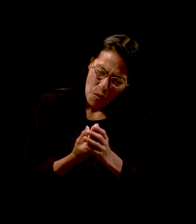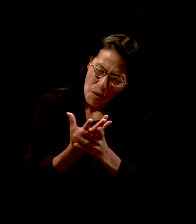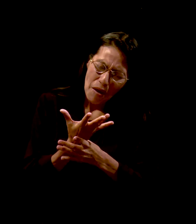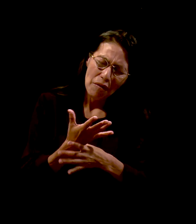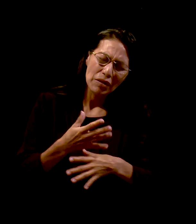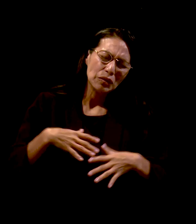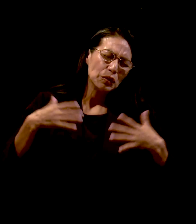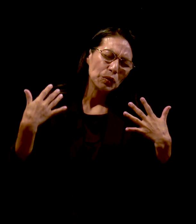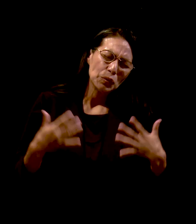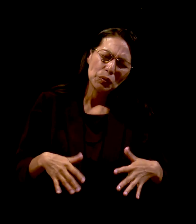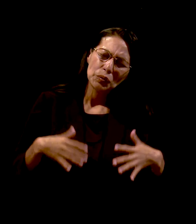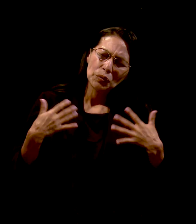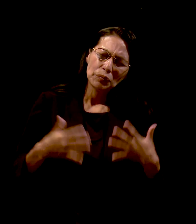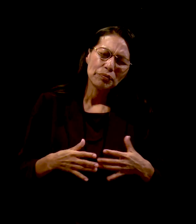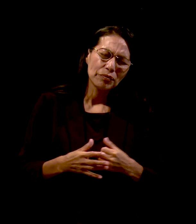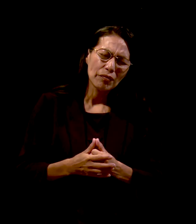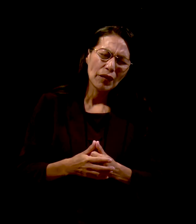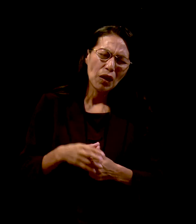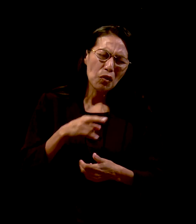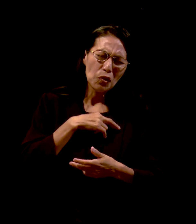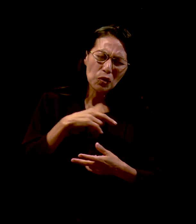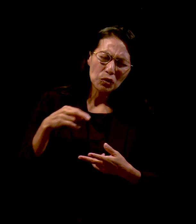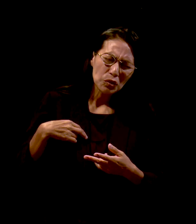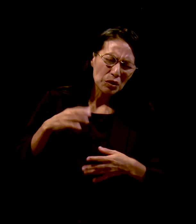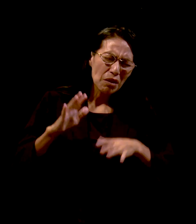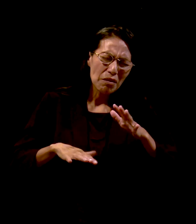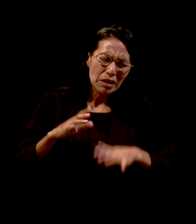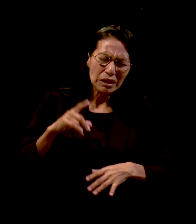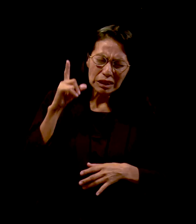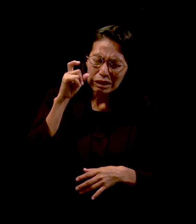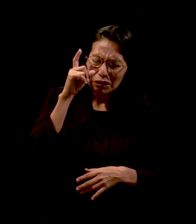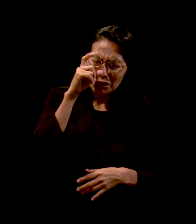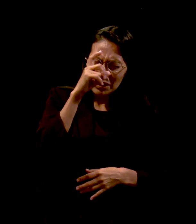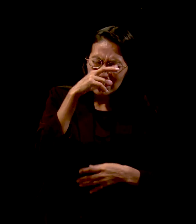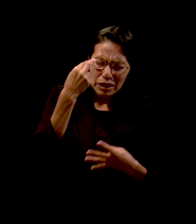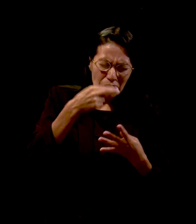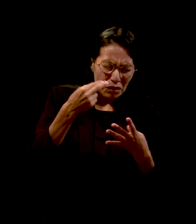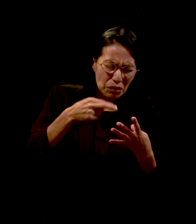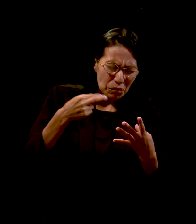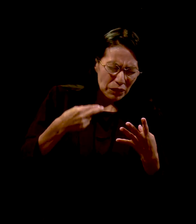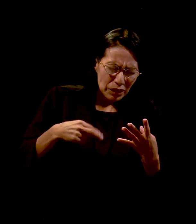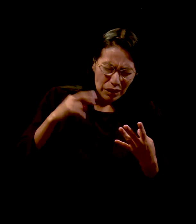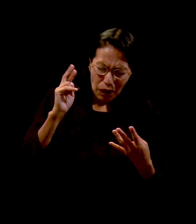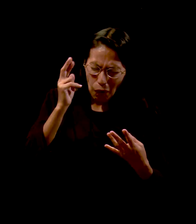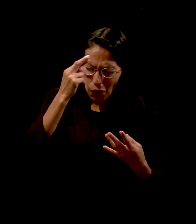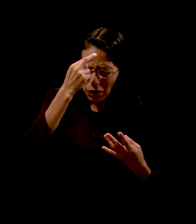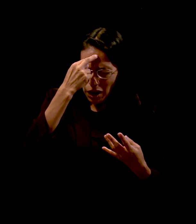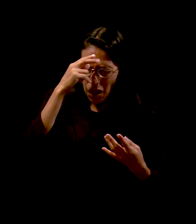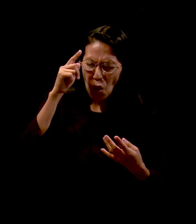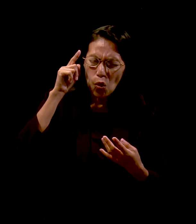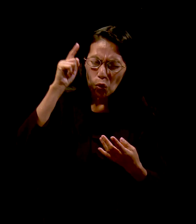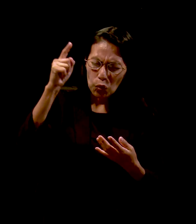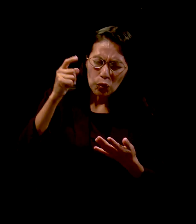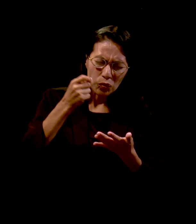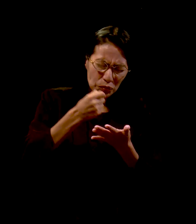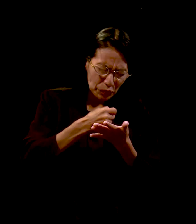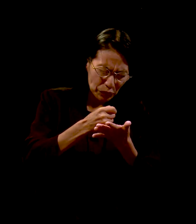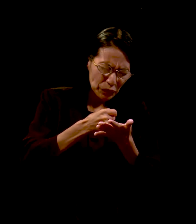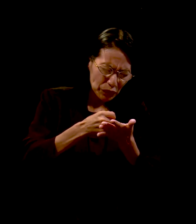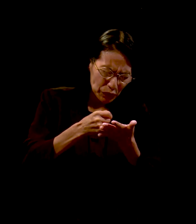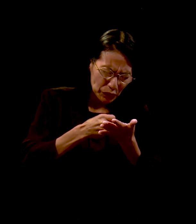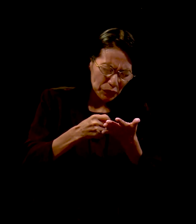aunque para nosotros es imposible recordar todos esos nombres que se han leído tú los tienes muy presentes tú lo tienes